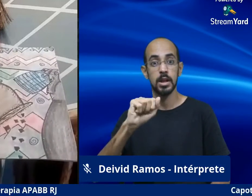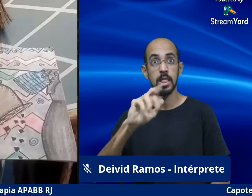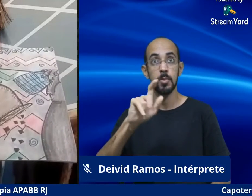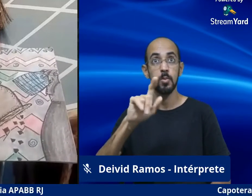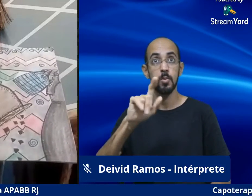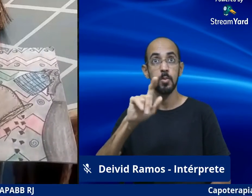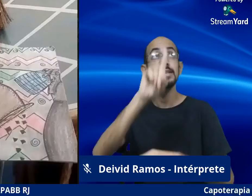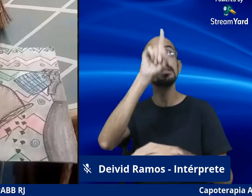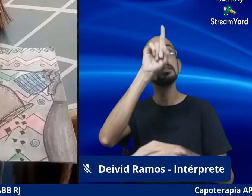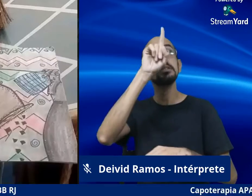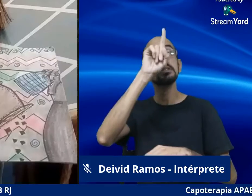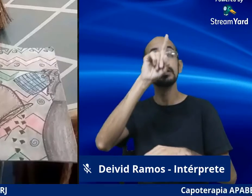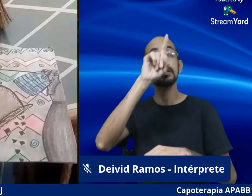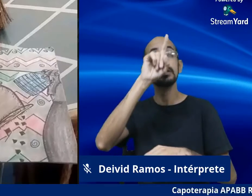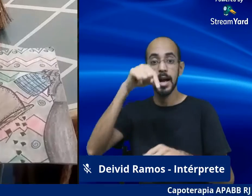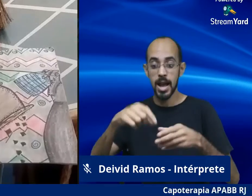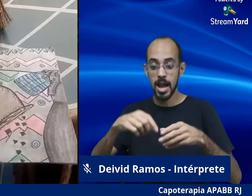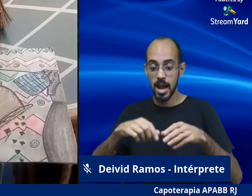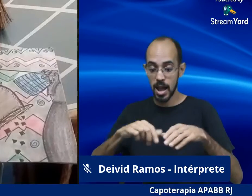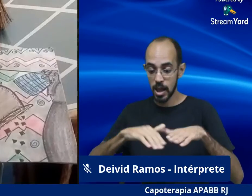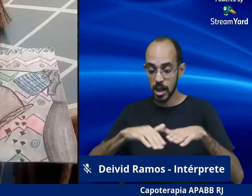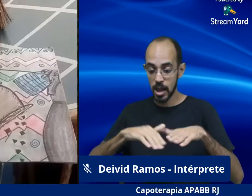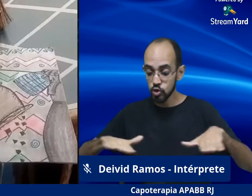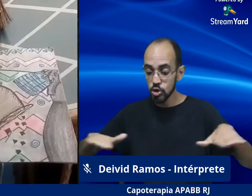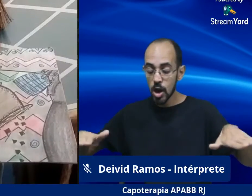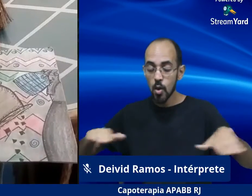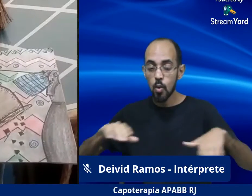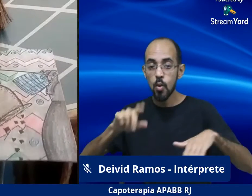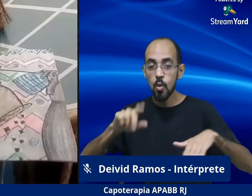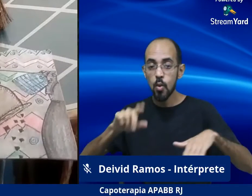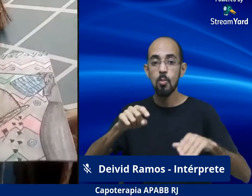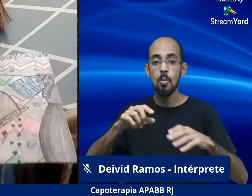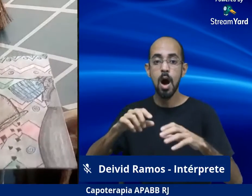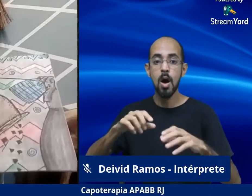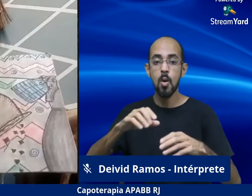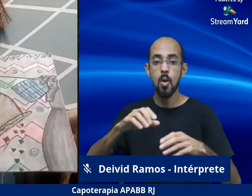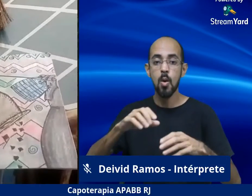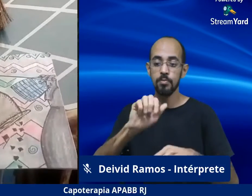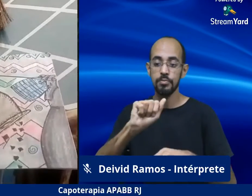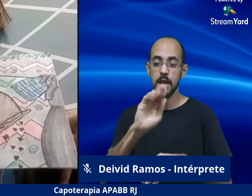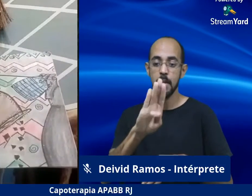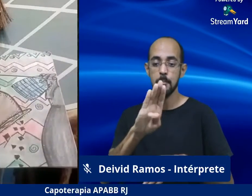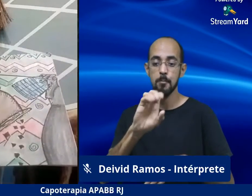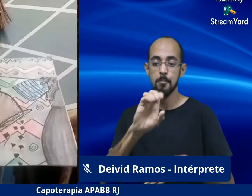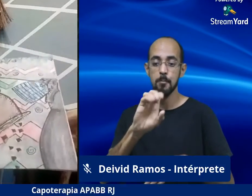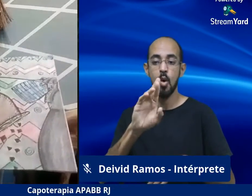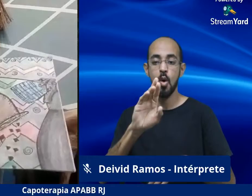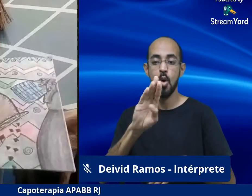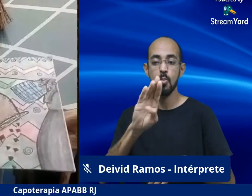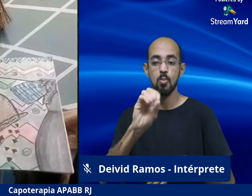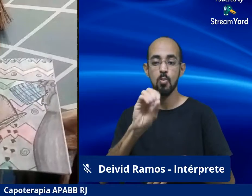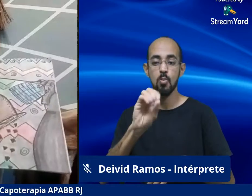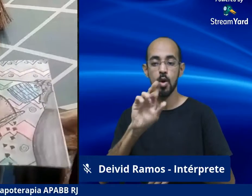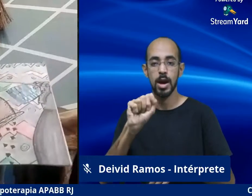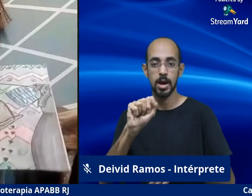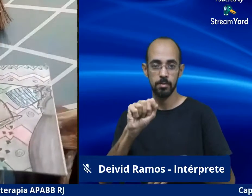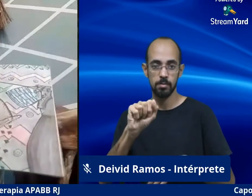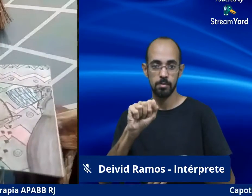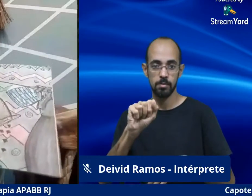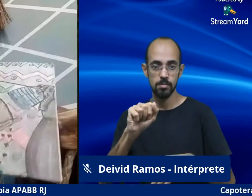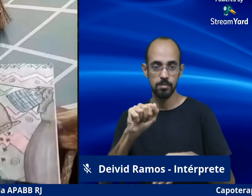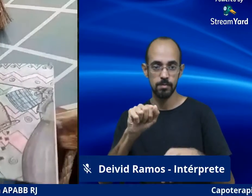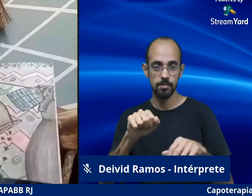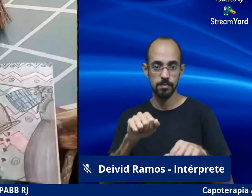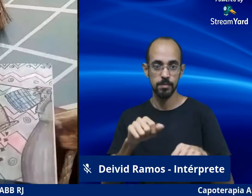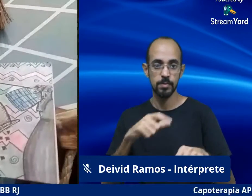chão, igual a abóbora, igual a melancia. E aqui a gente tem a cabaça,